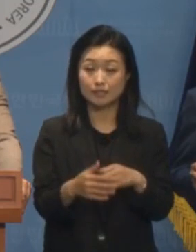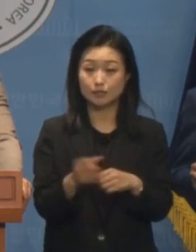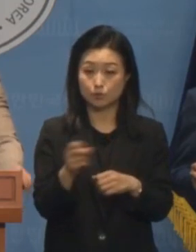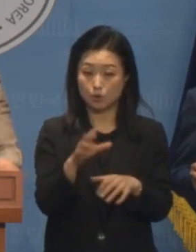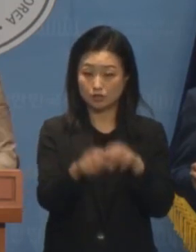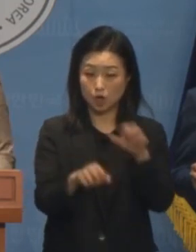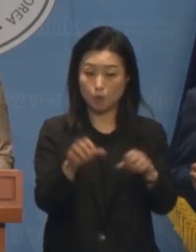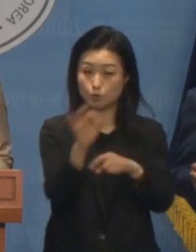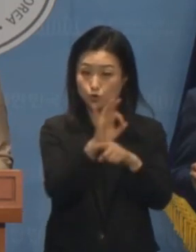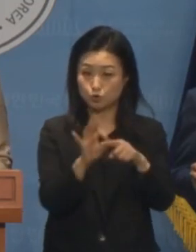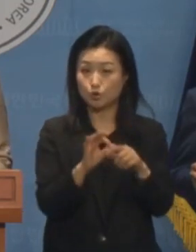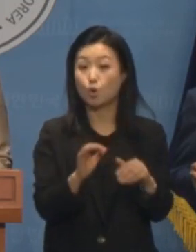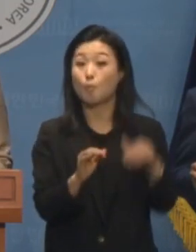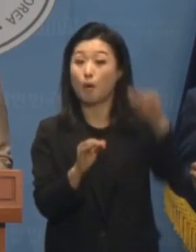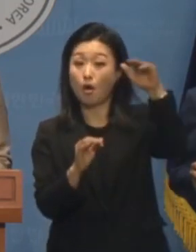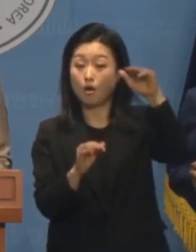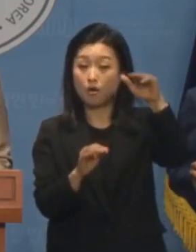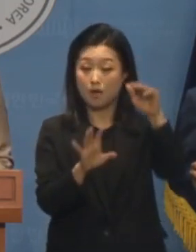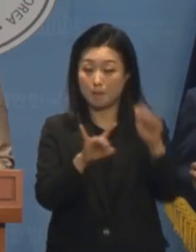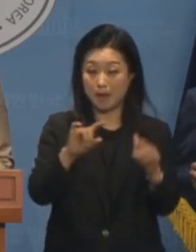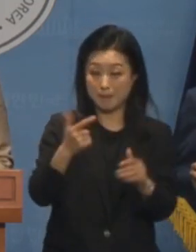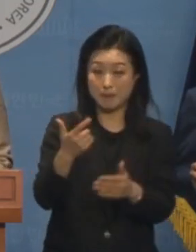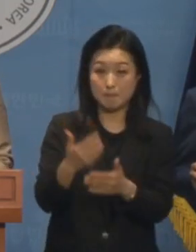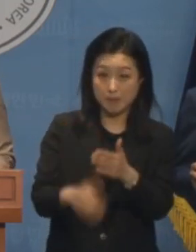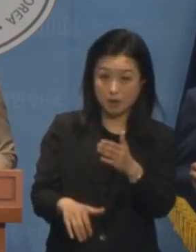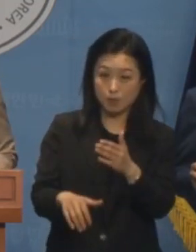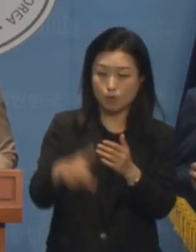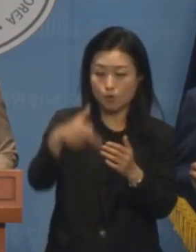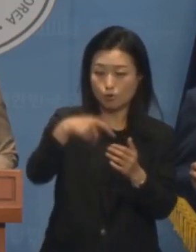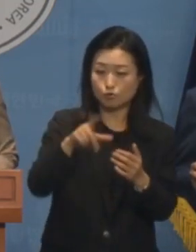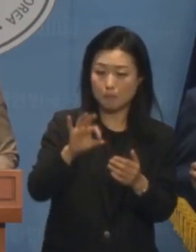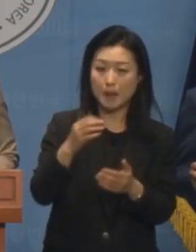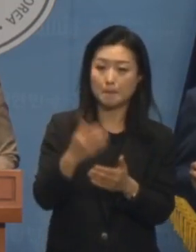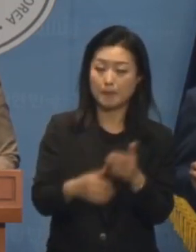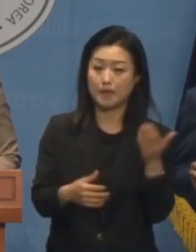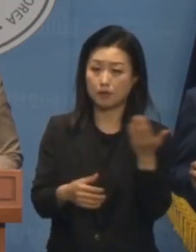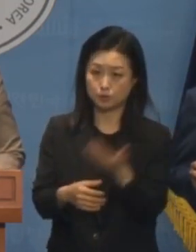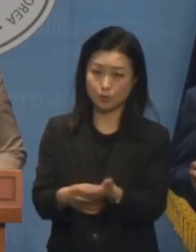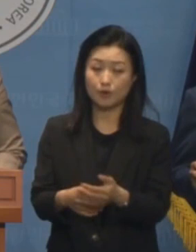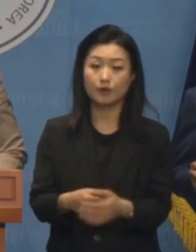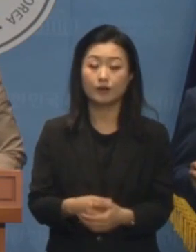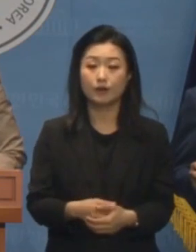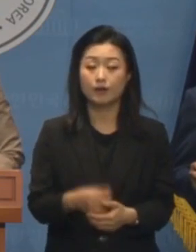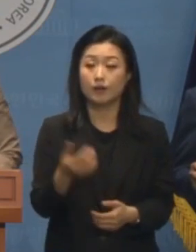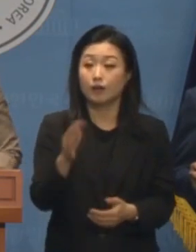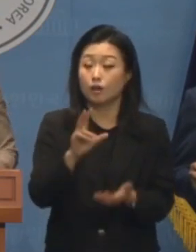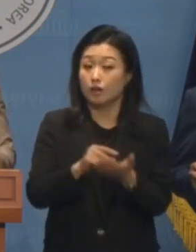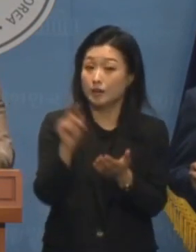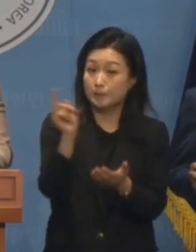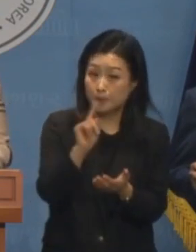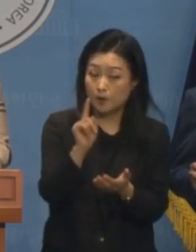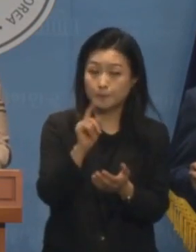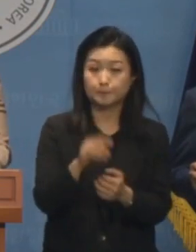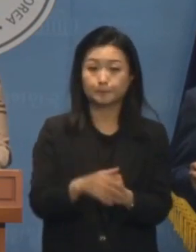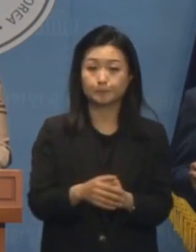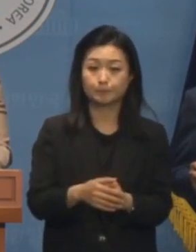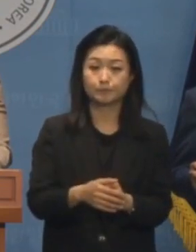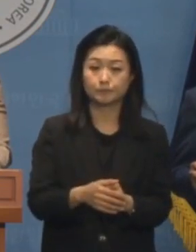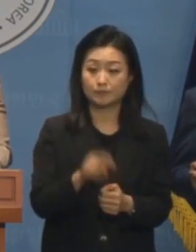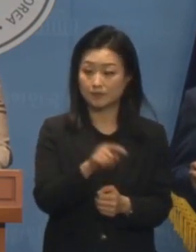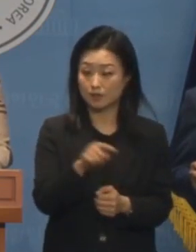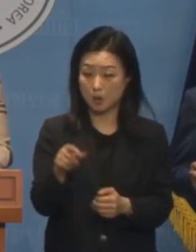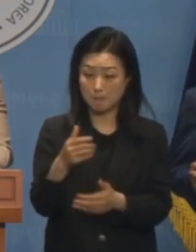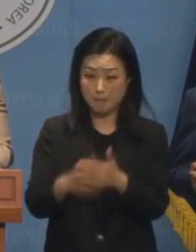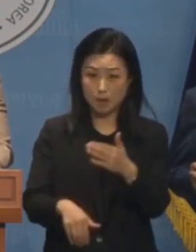대한 기준들을 높여가지고 쿠팡과 배민을 뺀 독과점 규제법을 만들겠다라고 하고 있는데 가장 문제가 되고 있는 쿠팡과 배민을